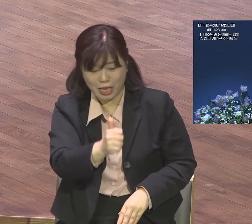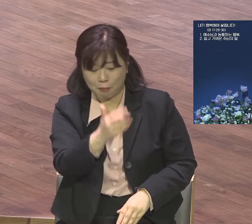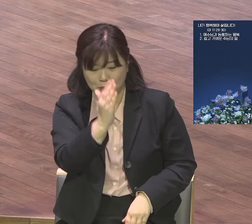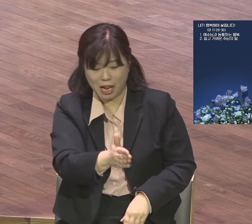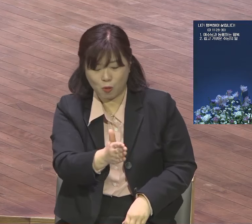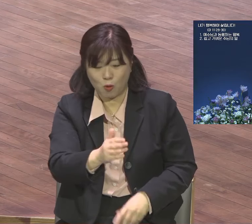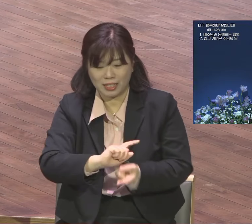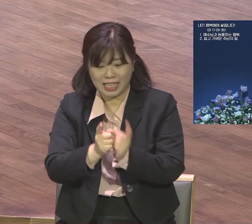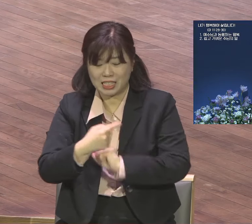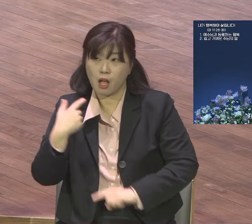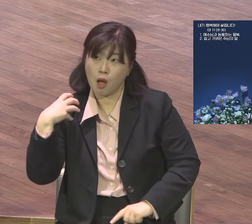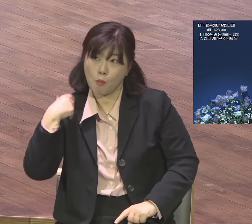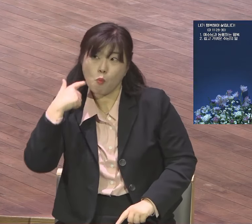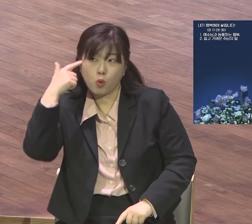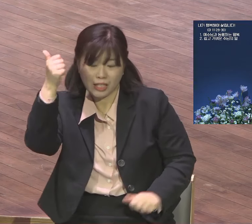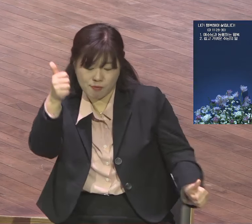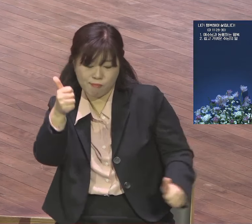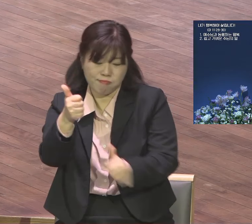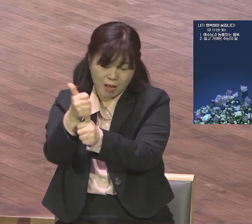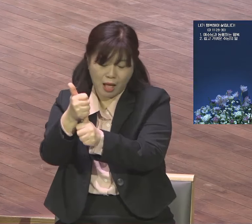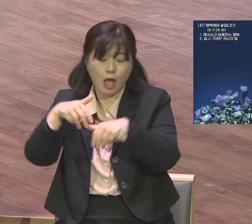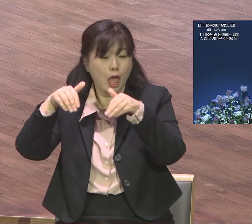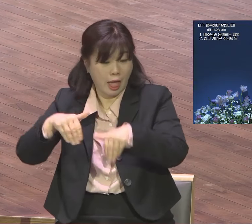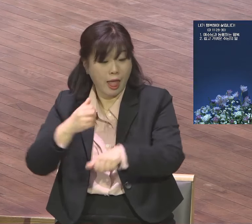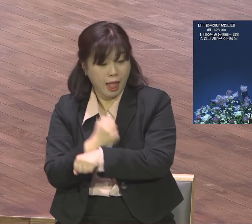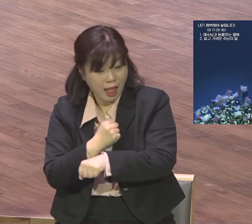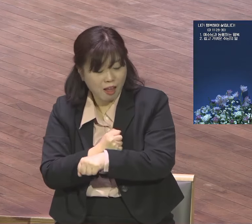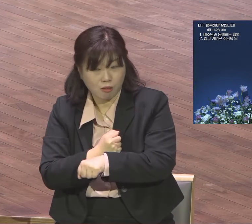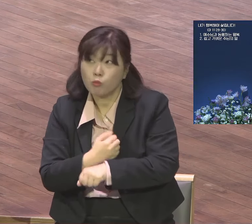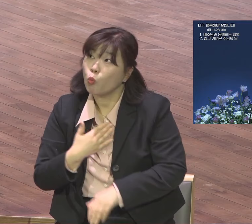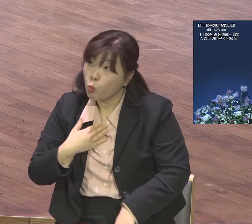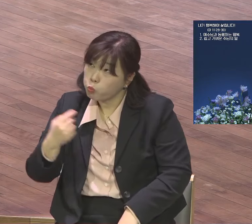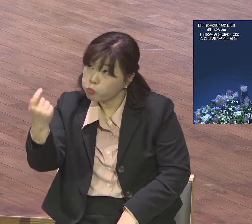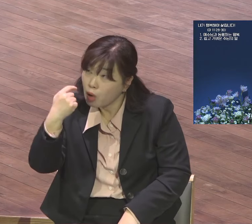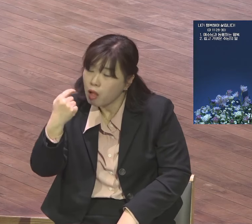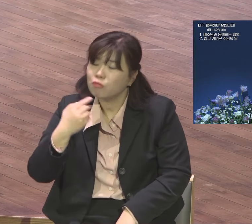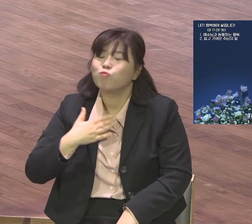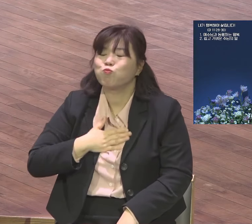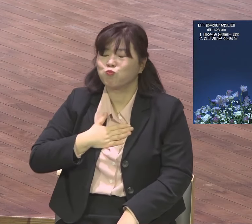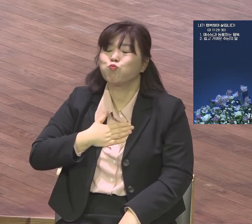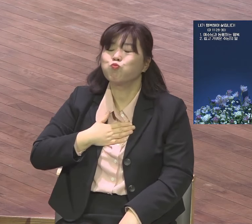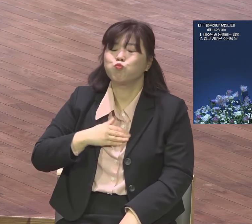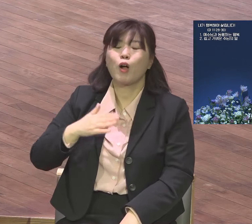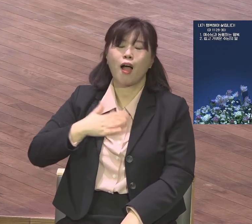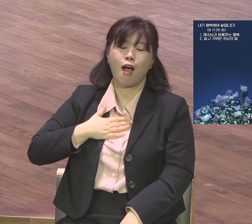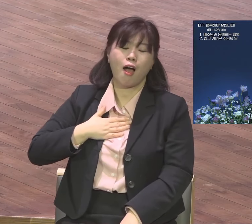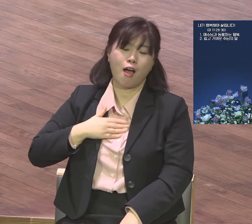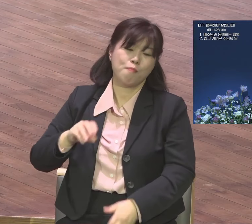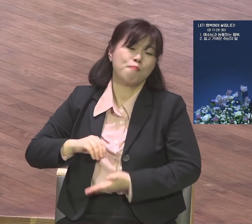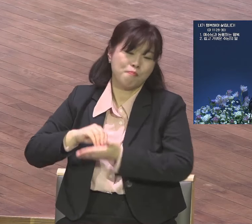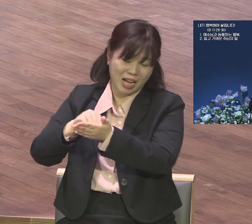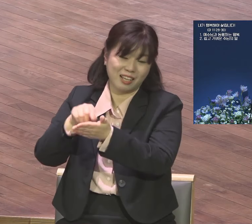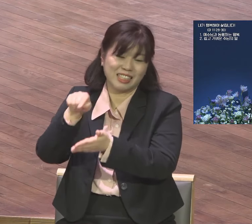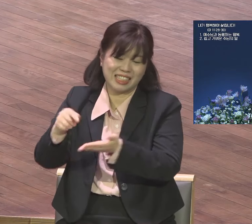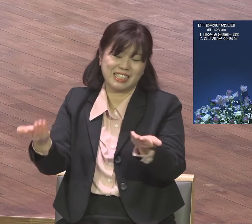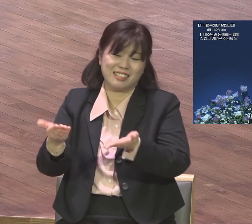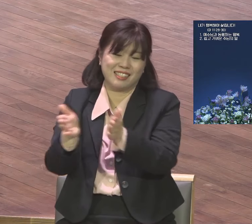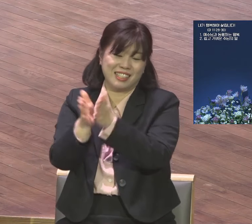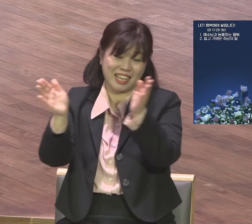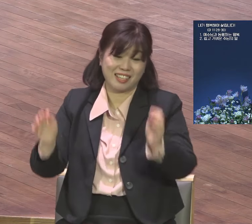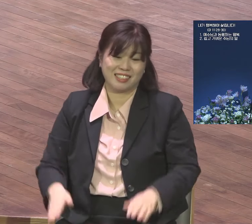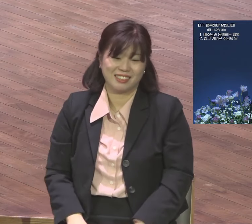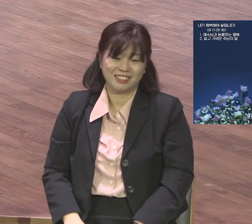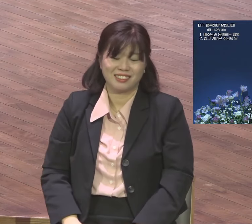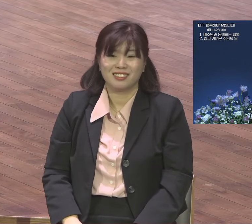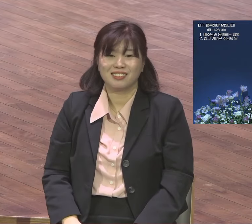우리 청년들이 아주 강하게 훈련을 받고 있습니다. 이번 한 주간도 집중 훈련을 받고 있고 또 오늘 기도회가